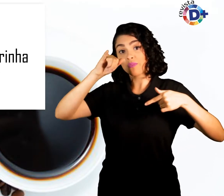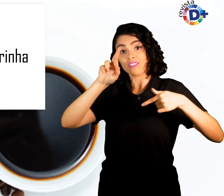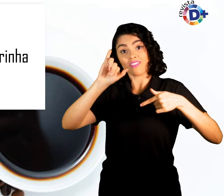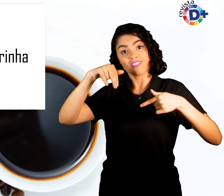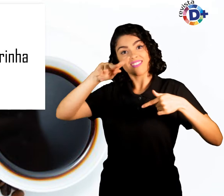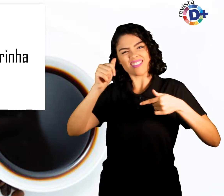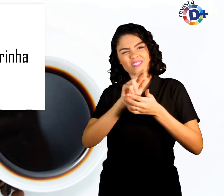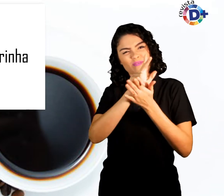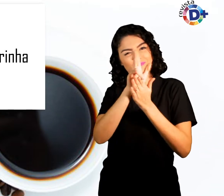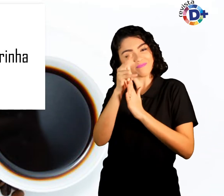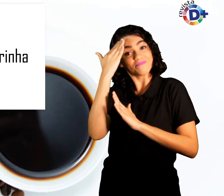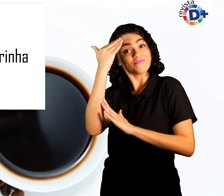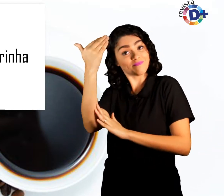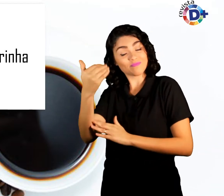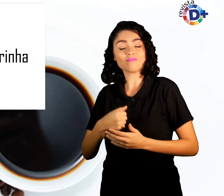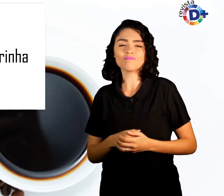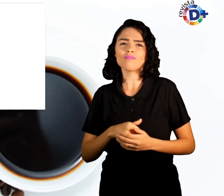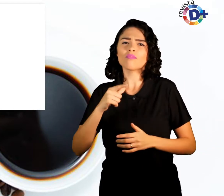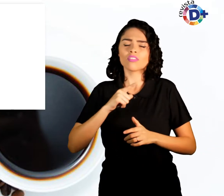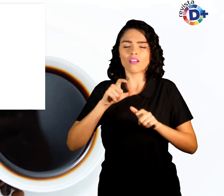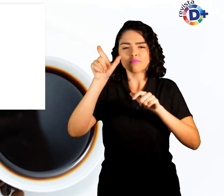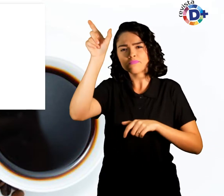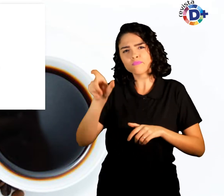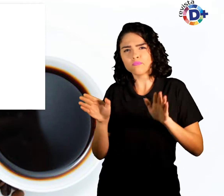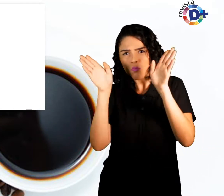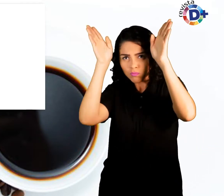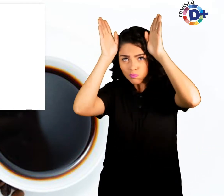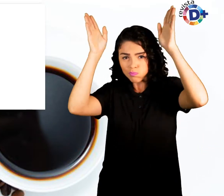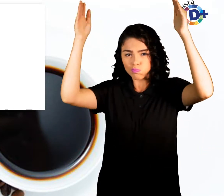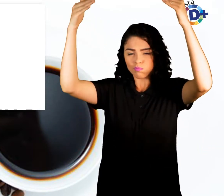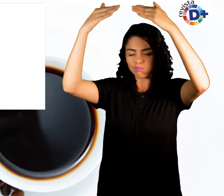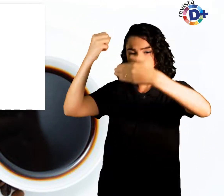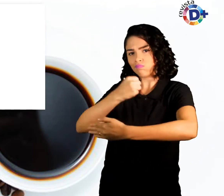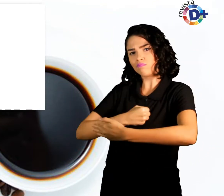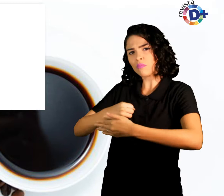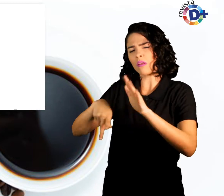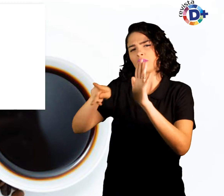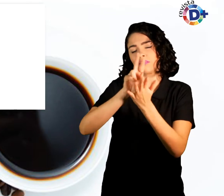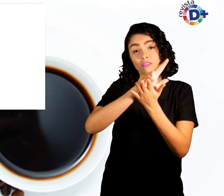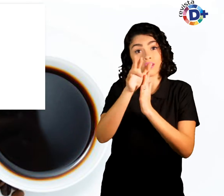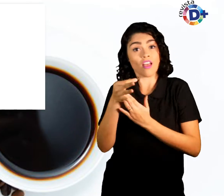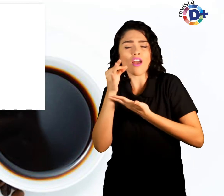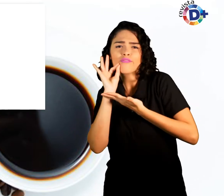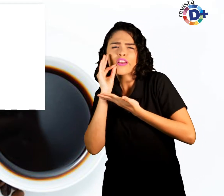de cheques especiais café ter um estilo hardcore inspirado no motoclube o em